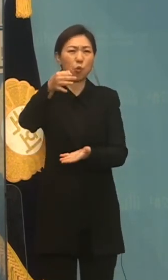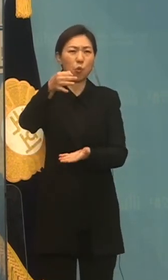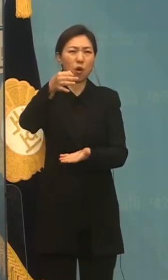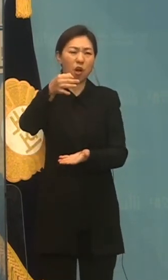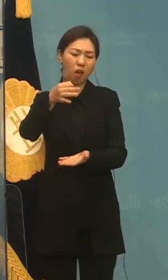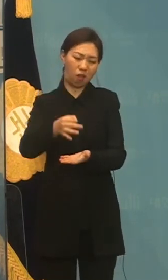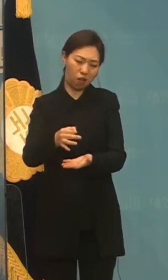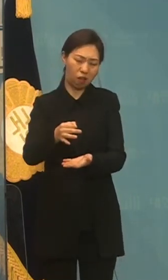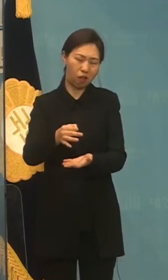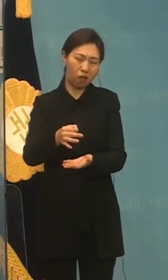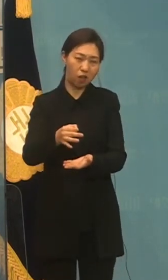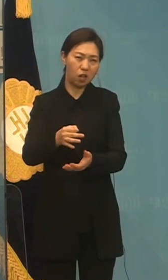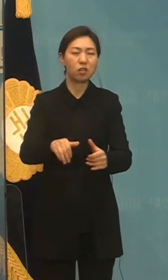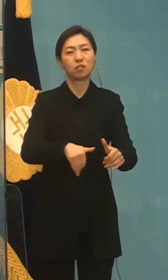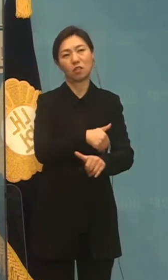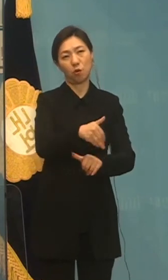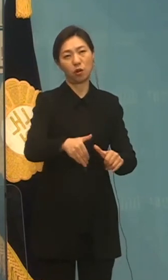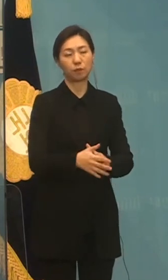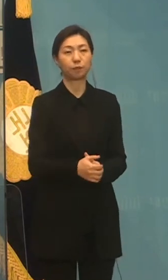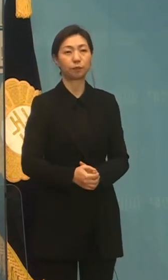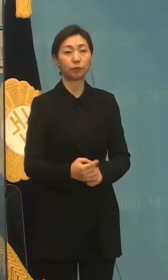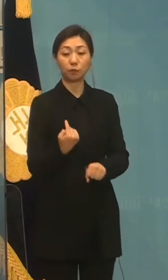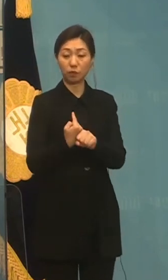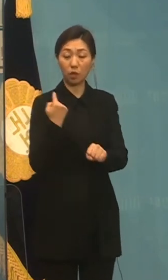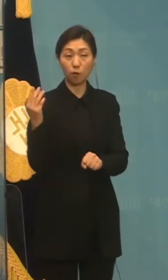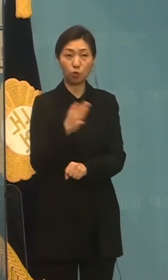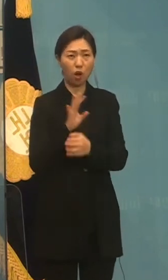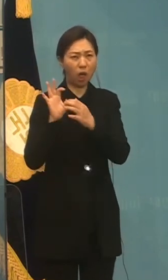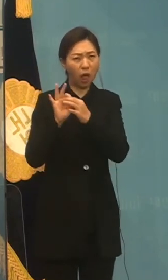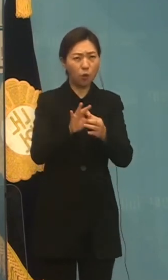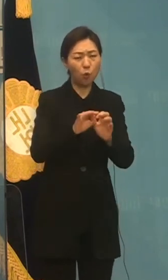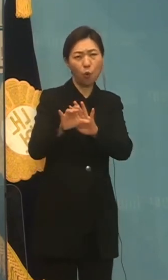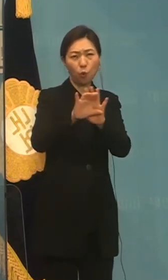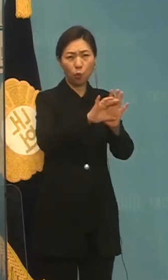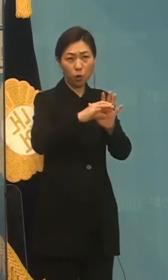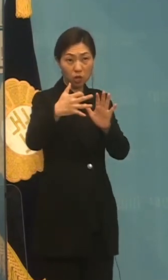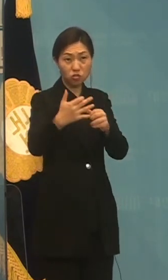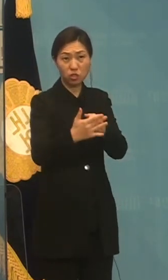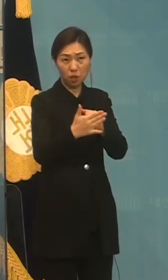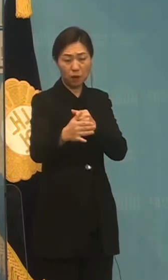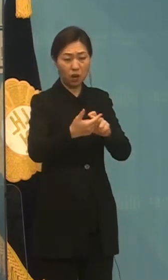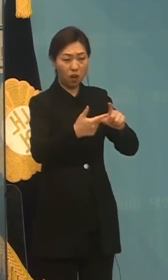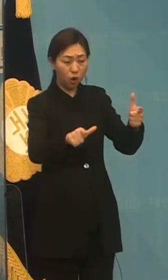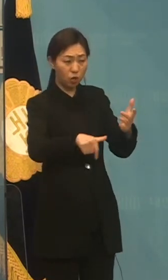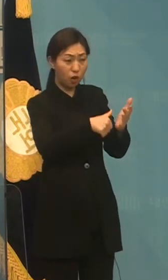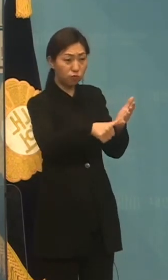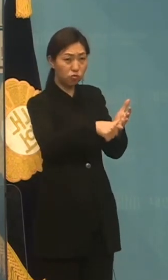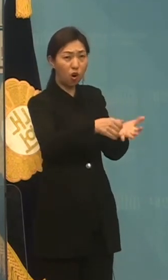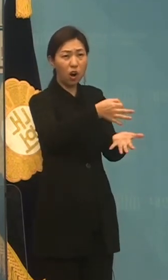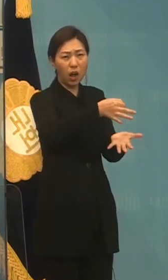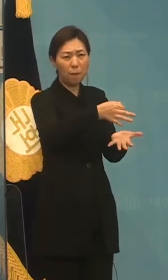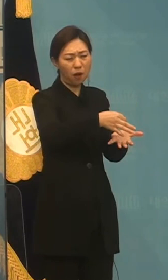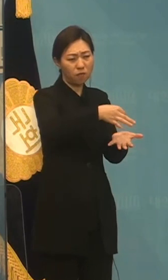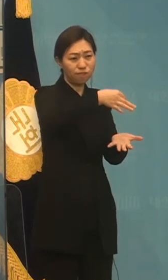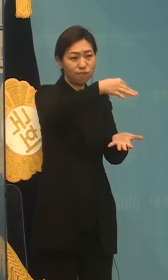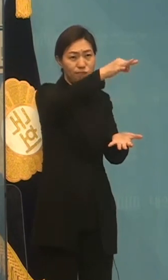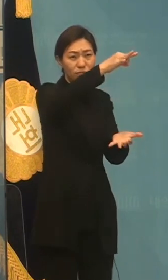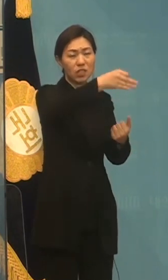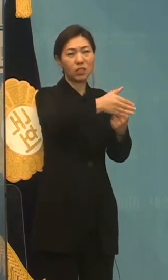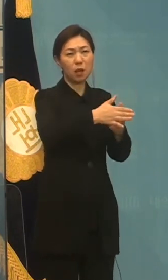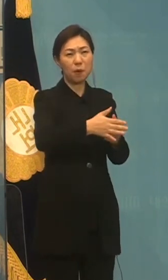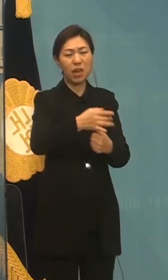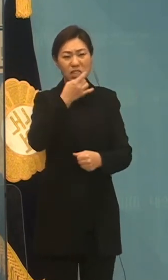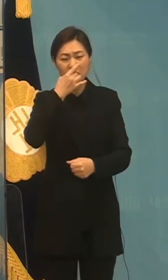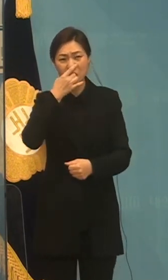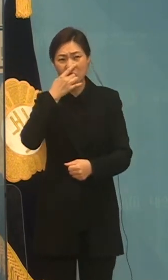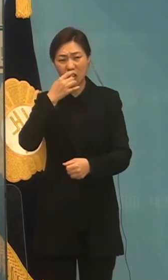현실로 나타나고 있다. 지난해부터 지속된 코로나19로 인해 각종 물가의 인상으로 올해 쌀 생산비가 예년에